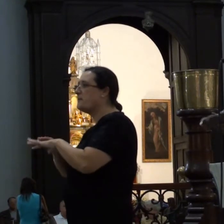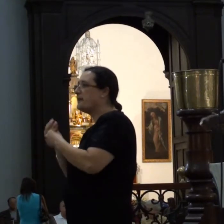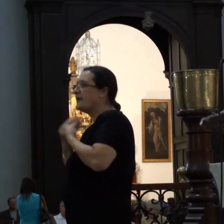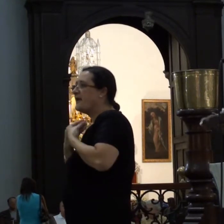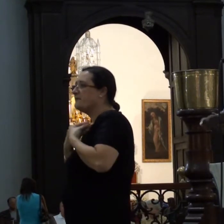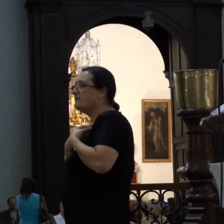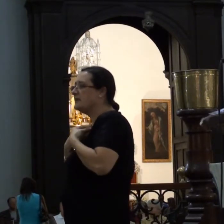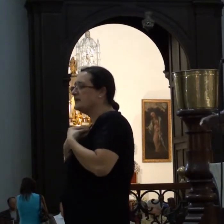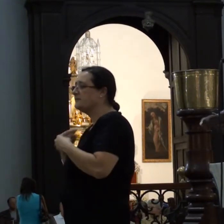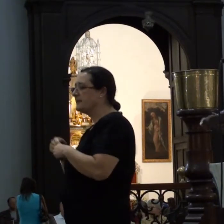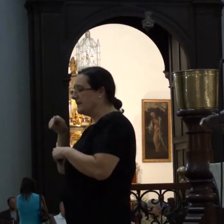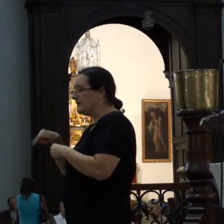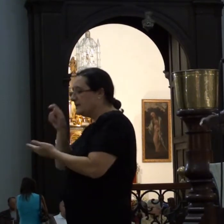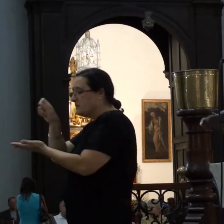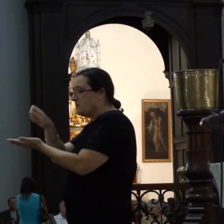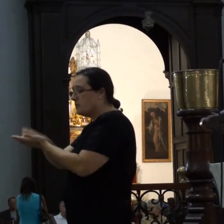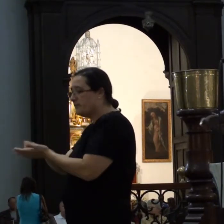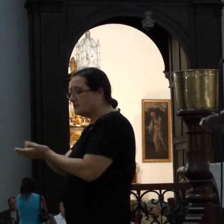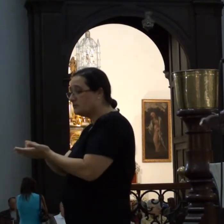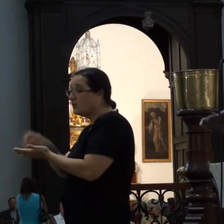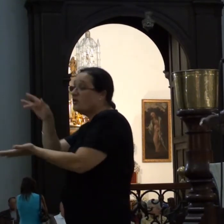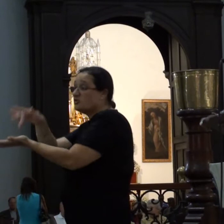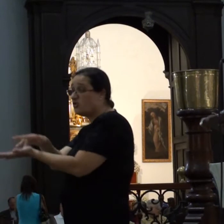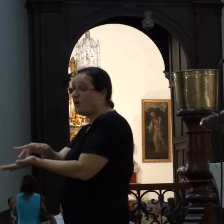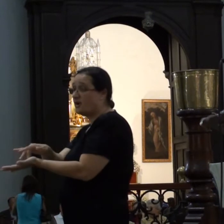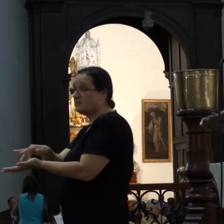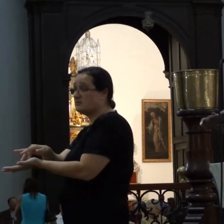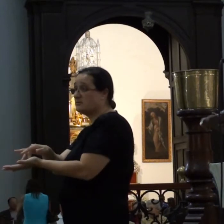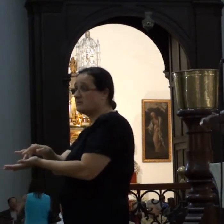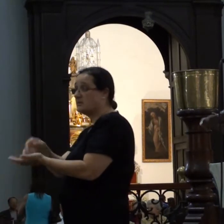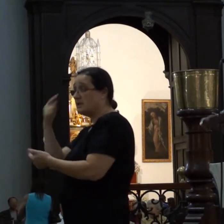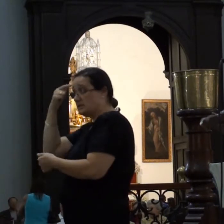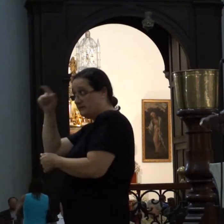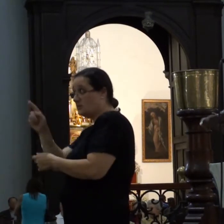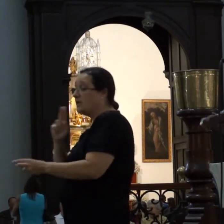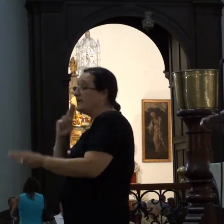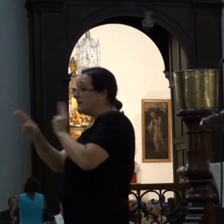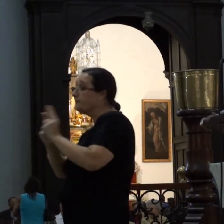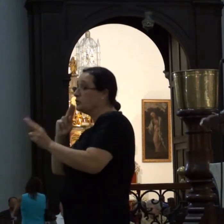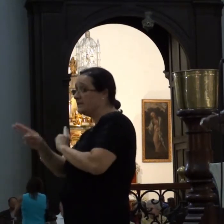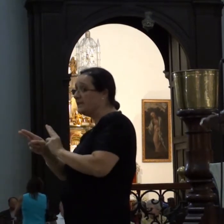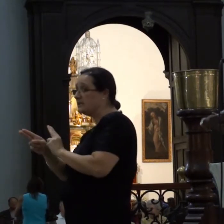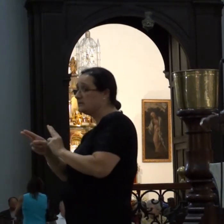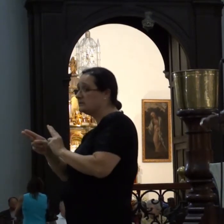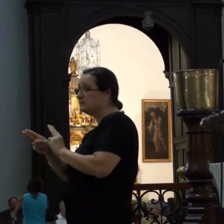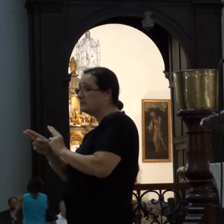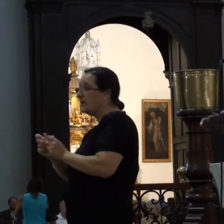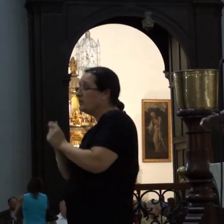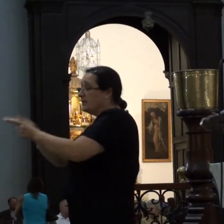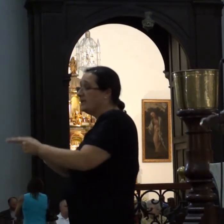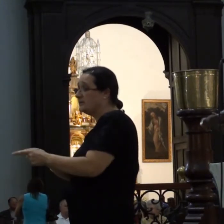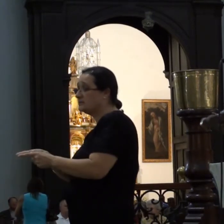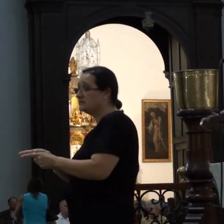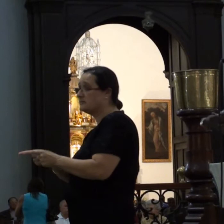en este momento que nos toca vivir Sabiendo responder a esos retos que hemos dicho antes